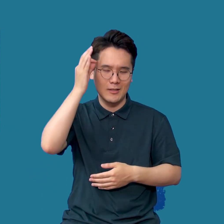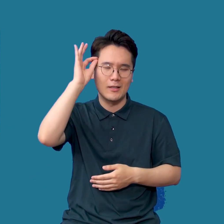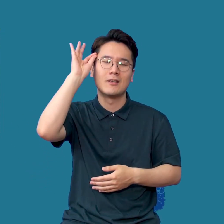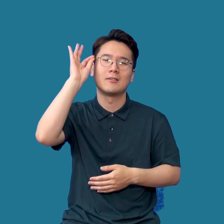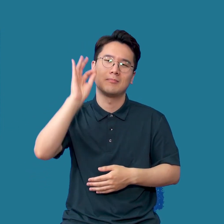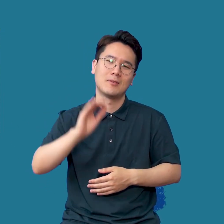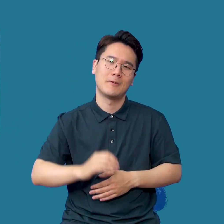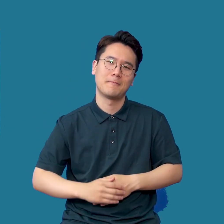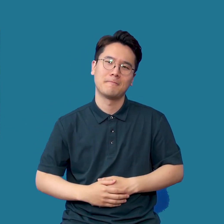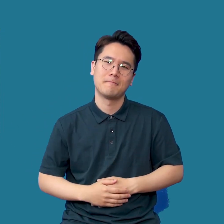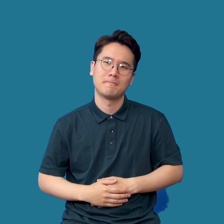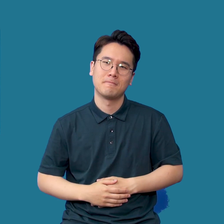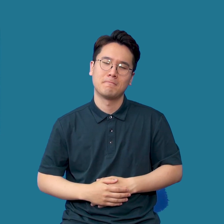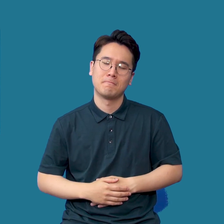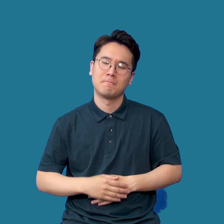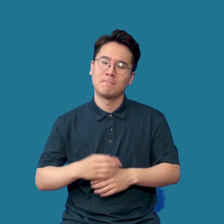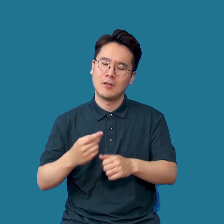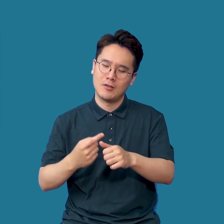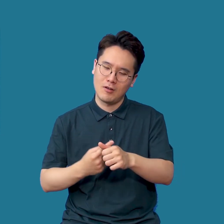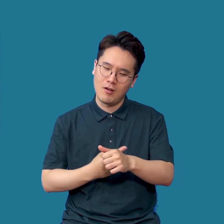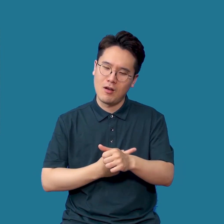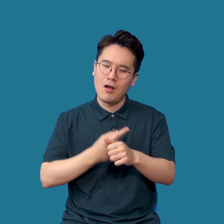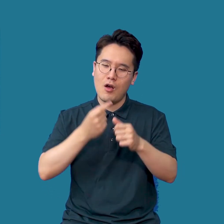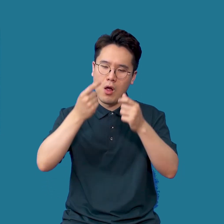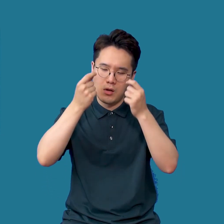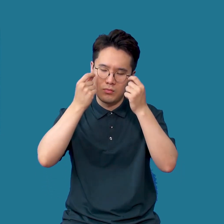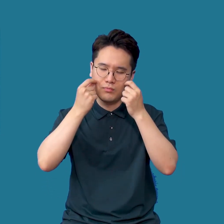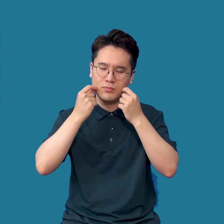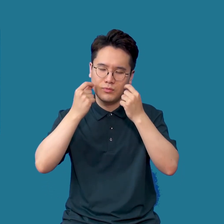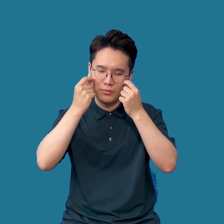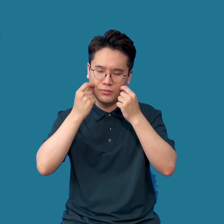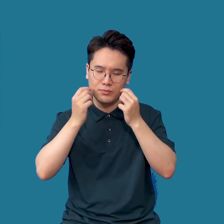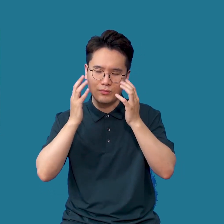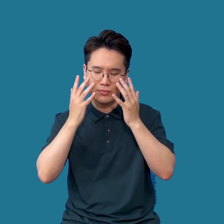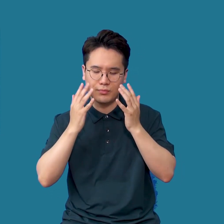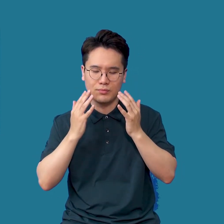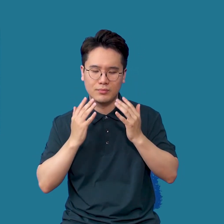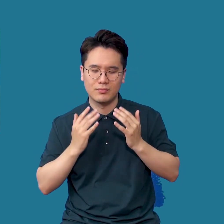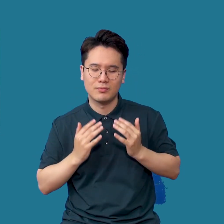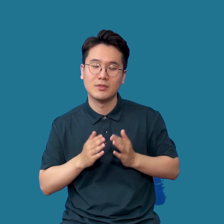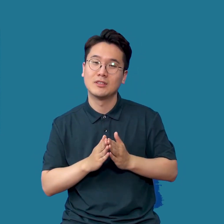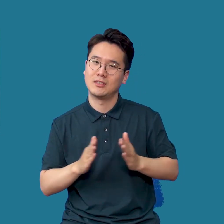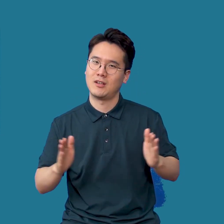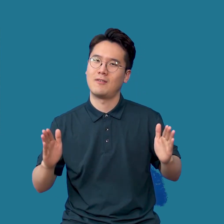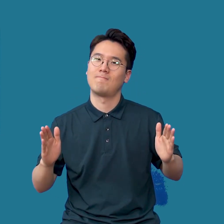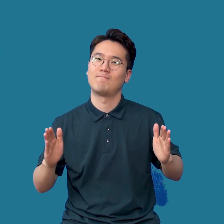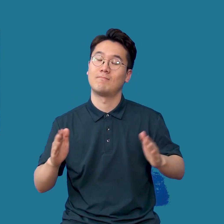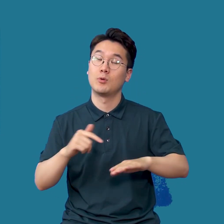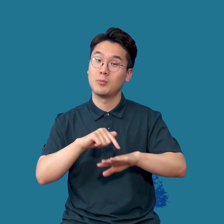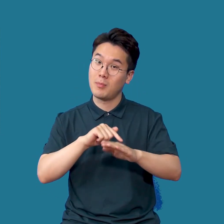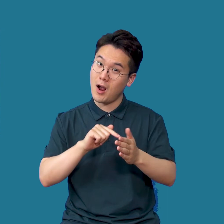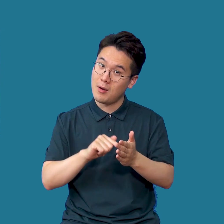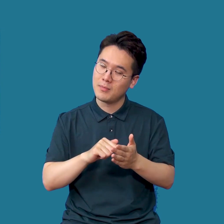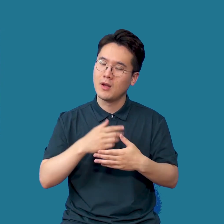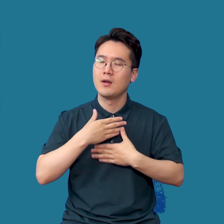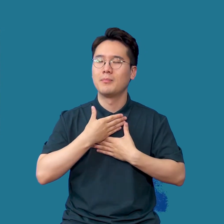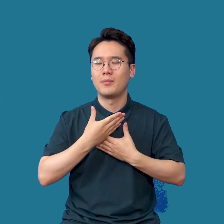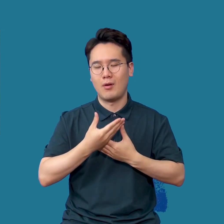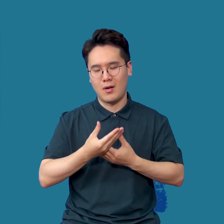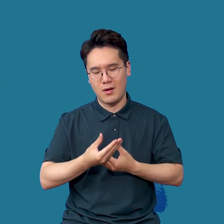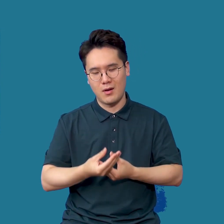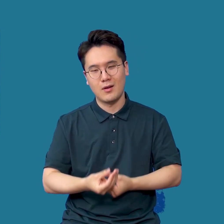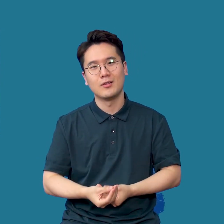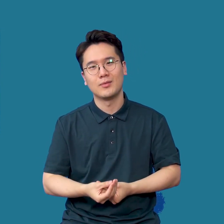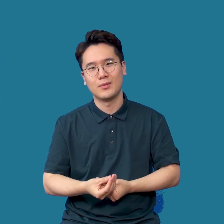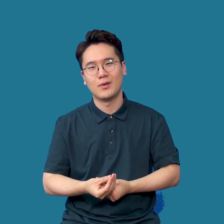자기도 모르게 눈물이 흘러내렸습니다. 마음이 너무나도 평안해지고 생각지도